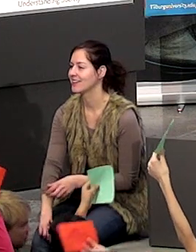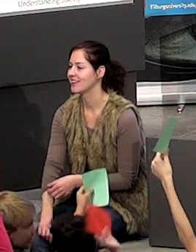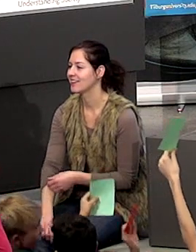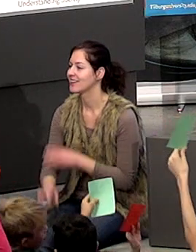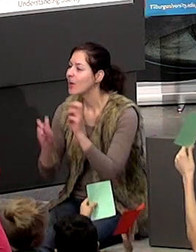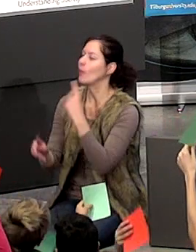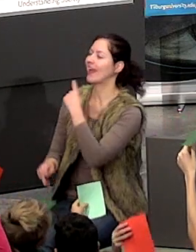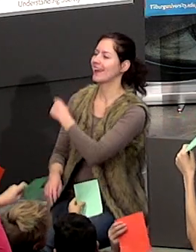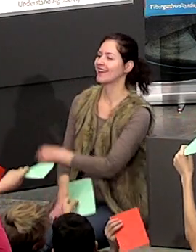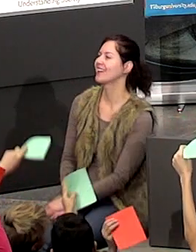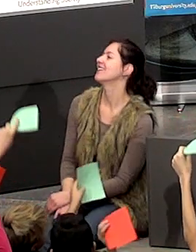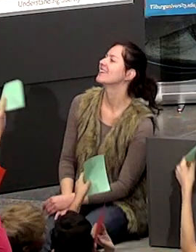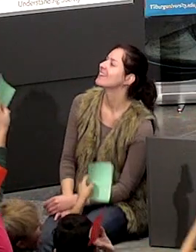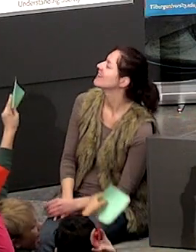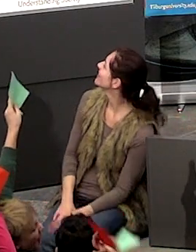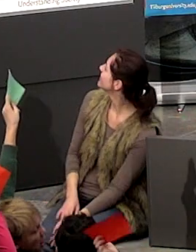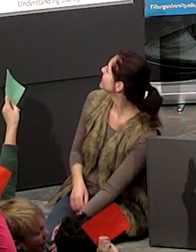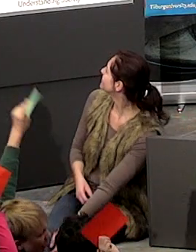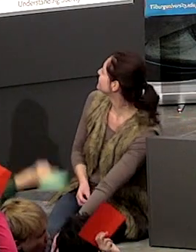Oké.